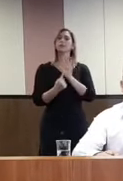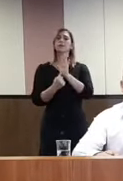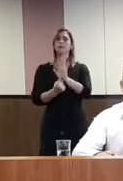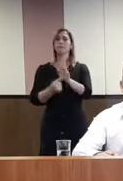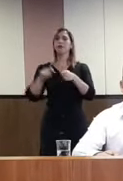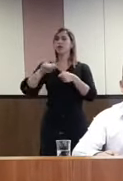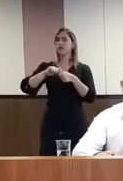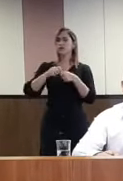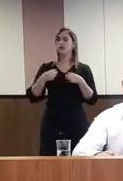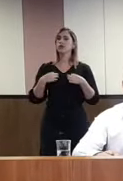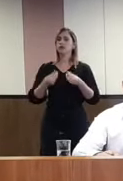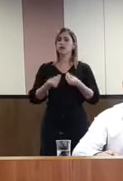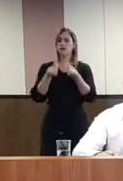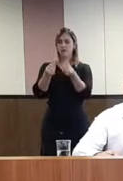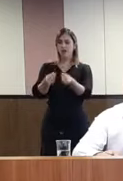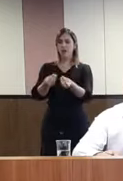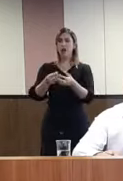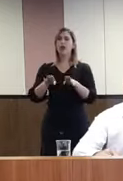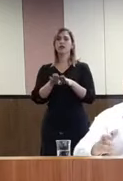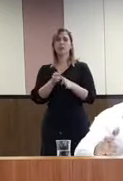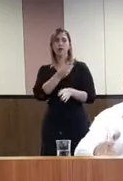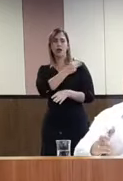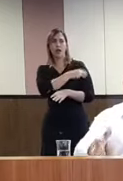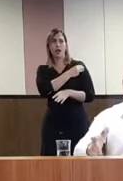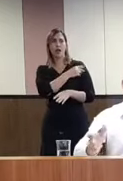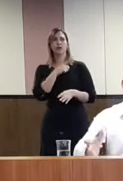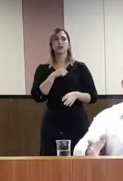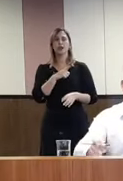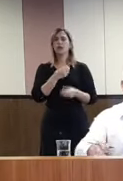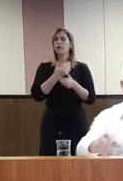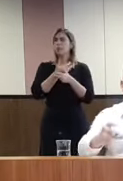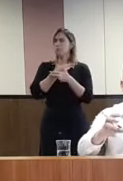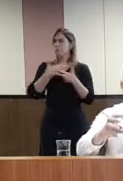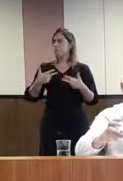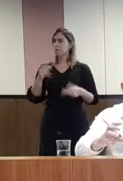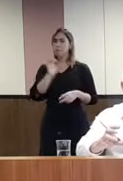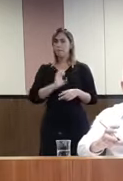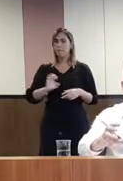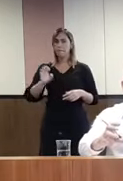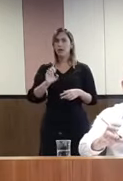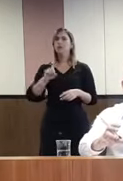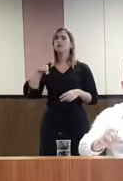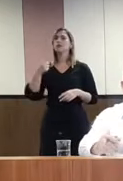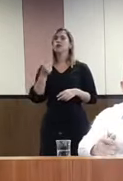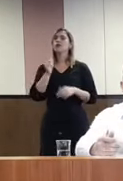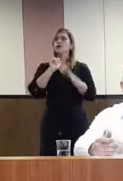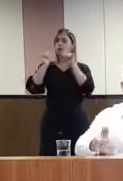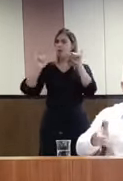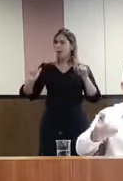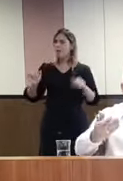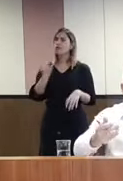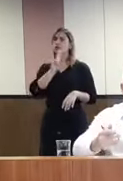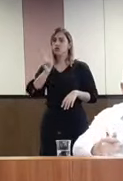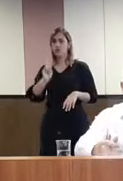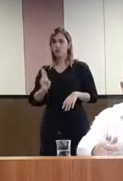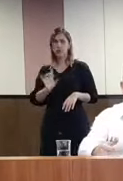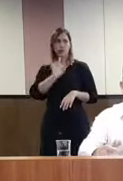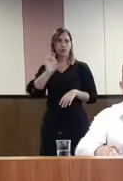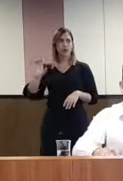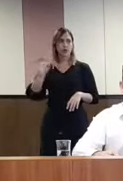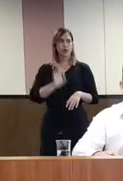fazendo doações, né? Tem muitas, nós vamos divulgar todas elas, agradecendo publicamente, agradecendo a todos